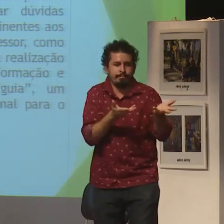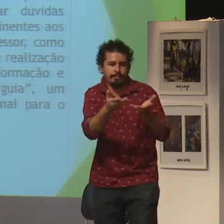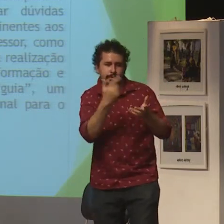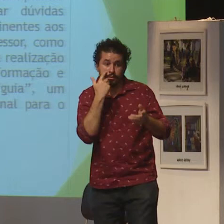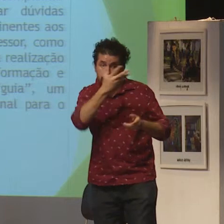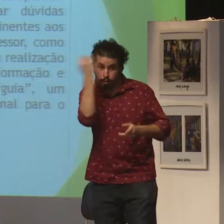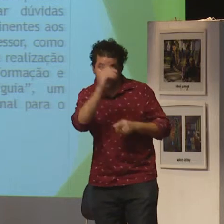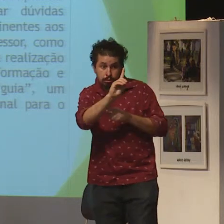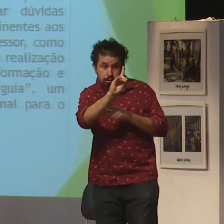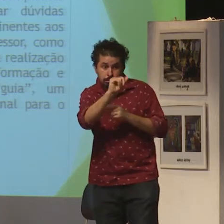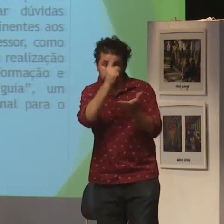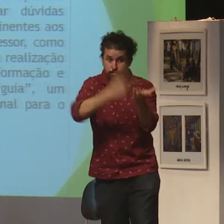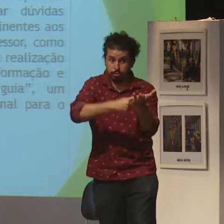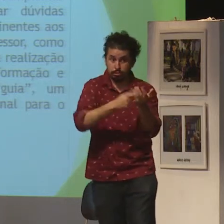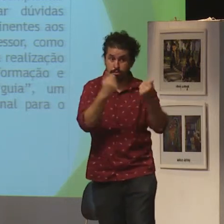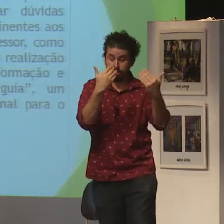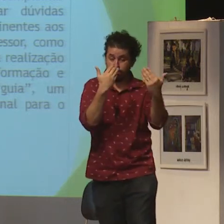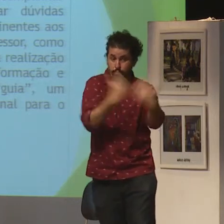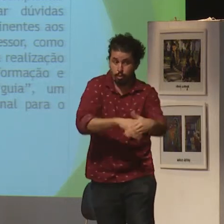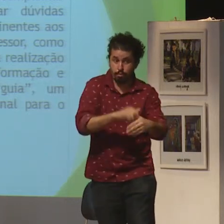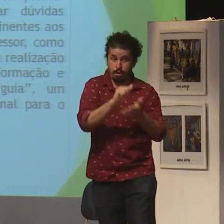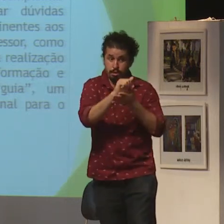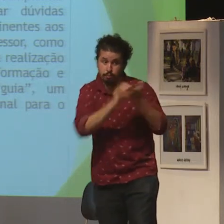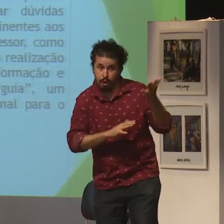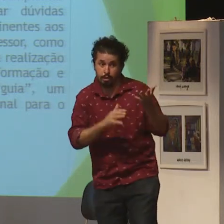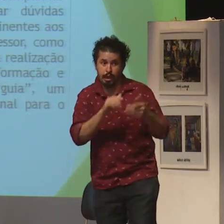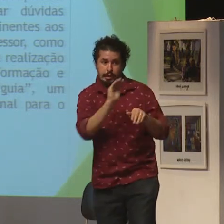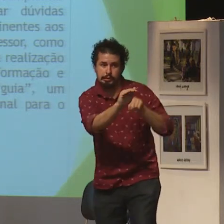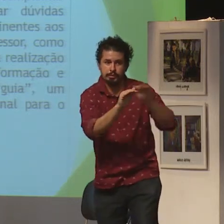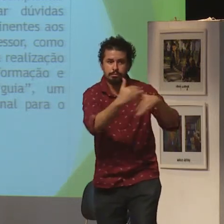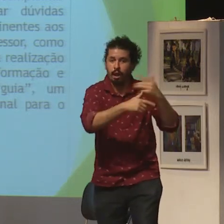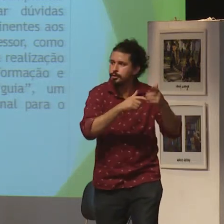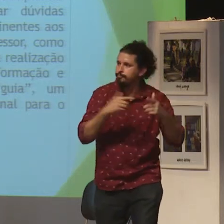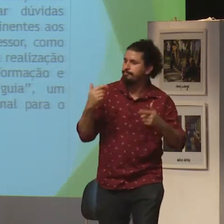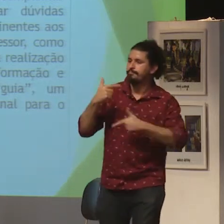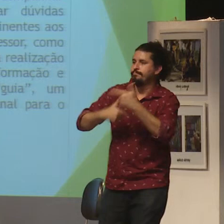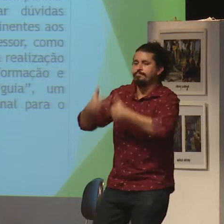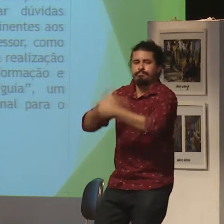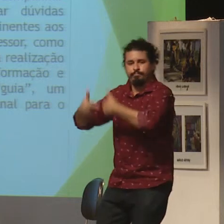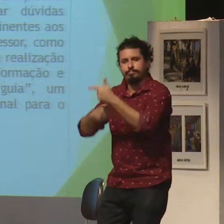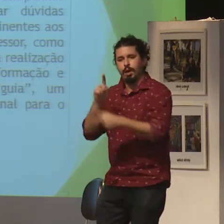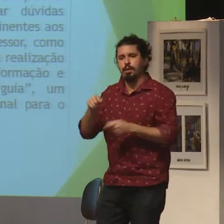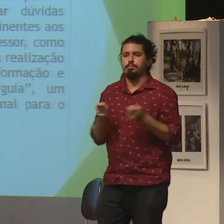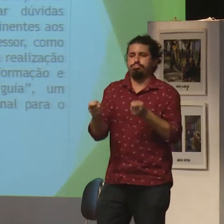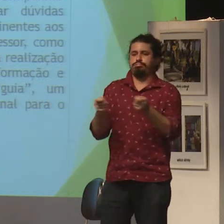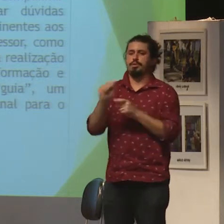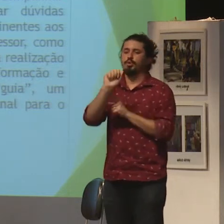ele vai mediando essa relação. Olha, nesse dia você tem essa prova, essa avaliação. E esse é o trabalho